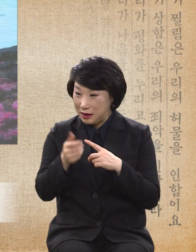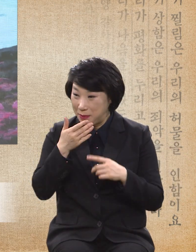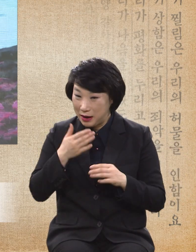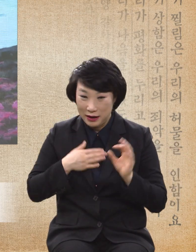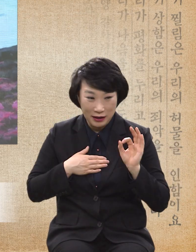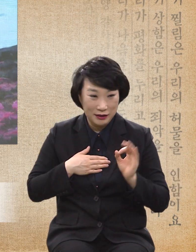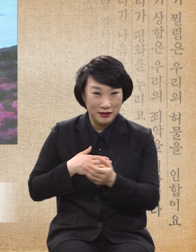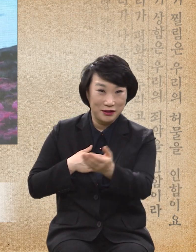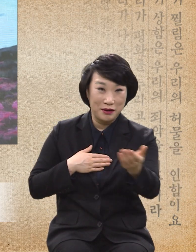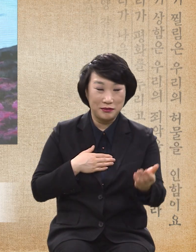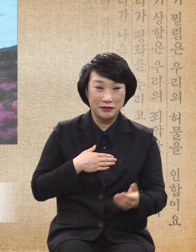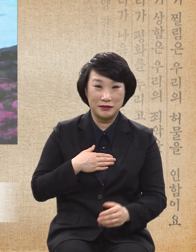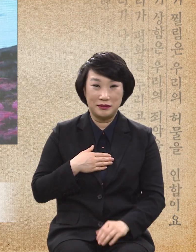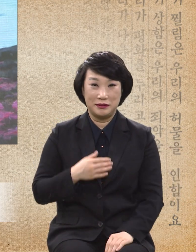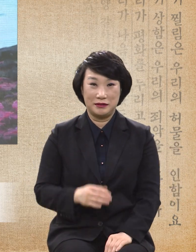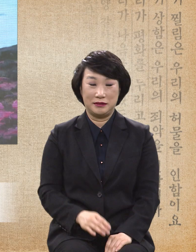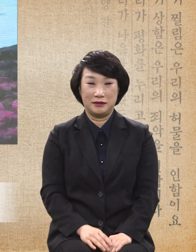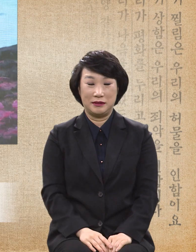이해되십니까?